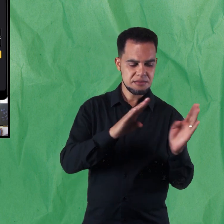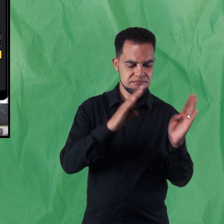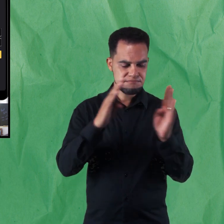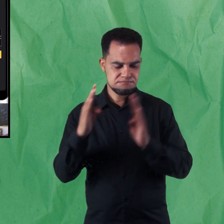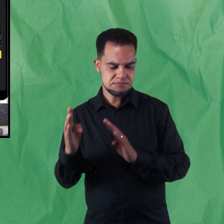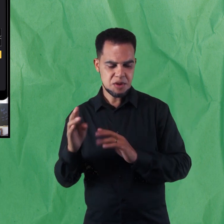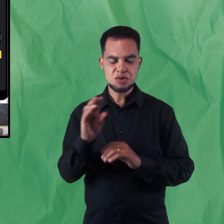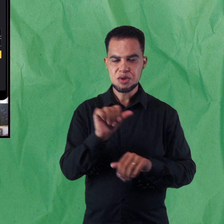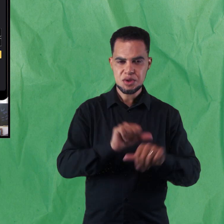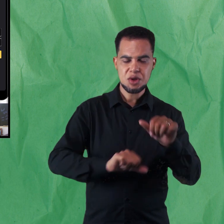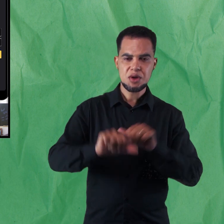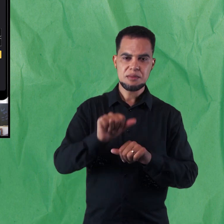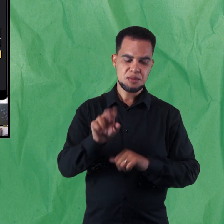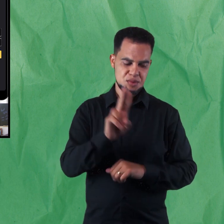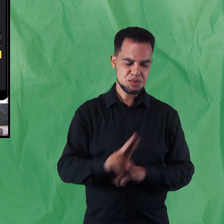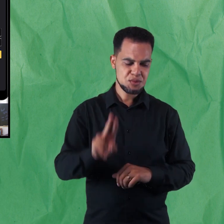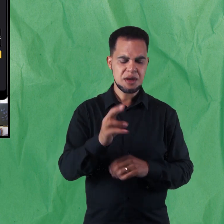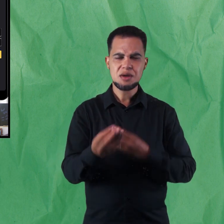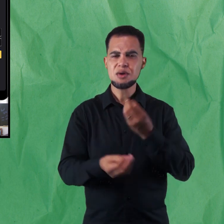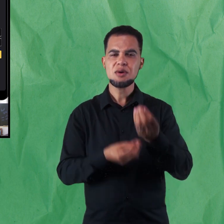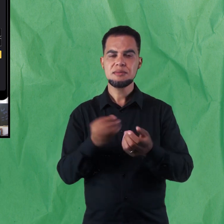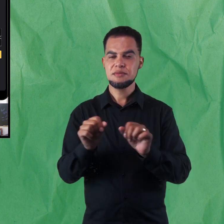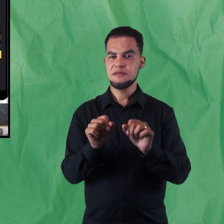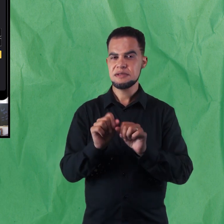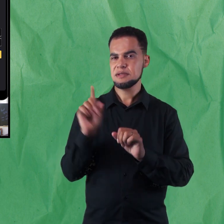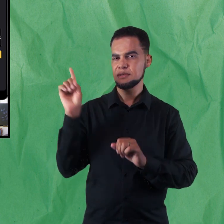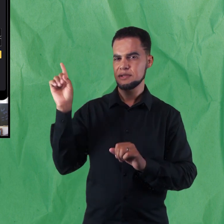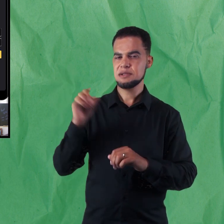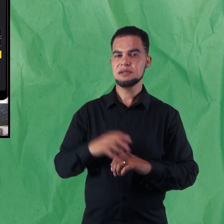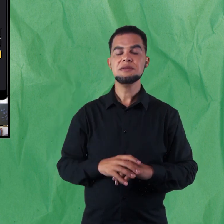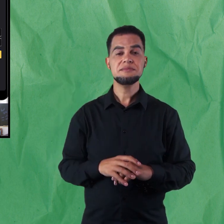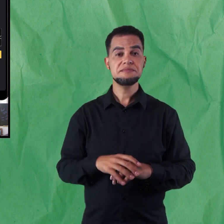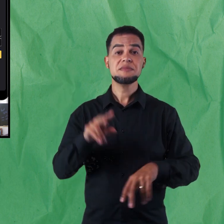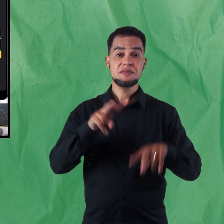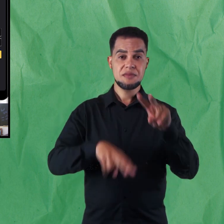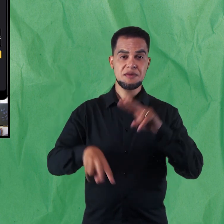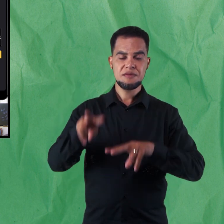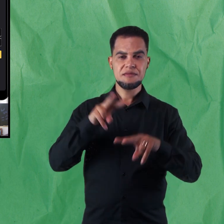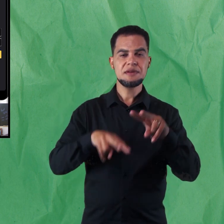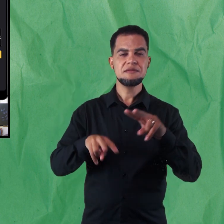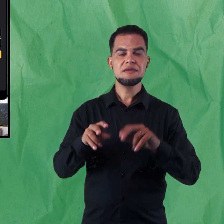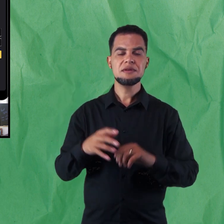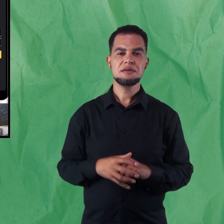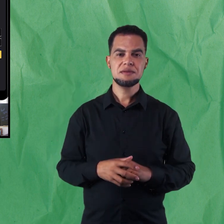gente seta o usuário. Então, como que eu vou fazer isso aqui? Eu verifiquei,